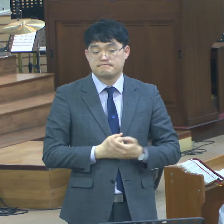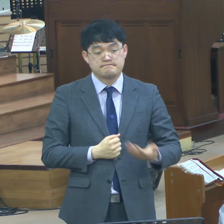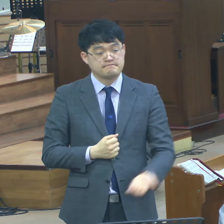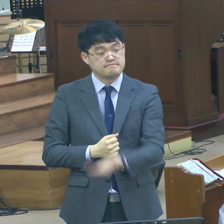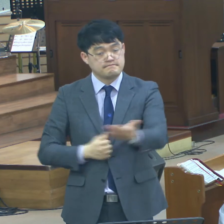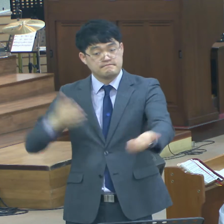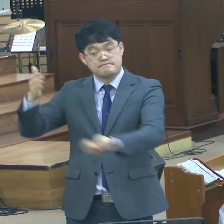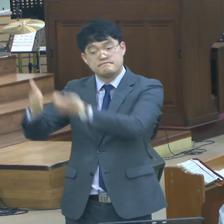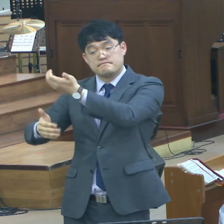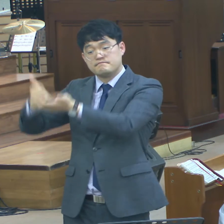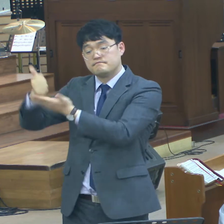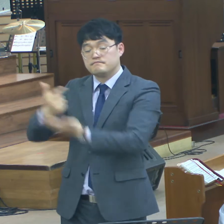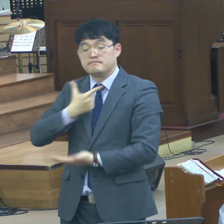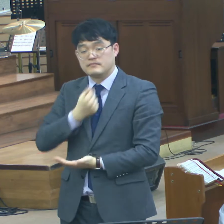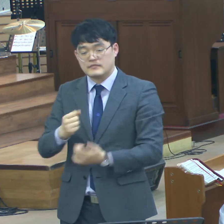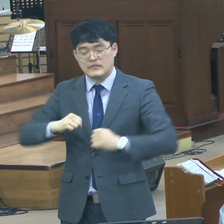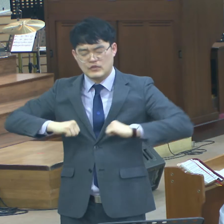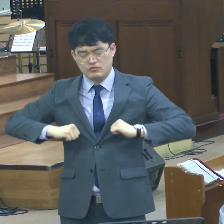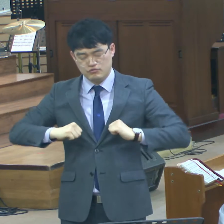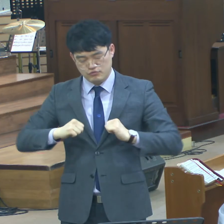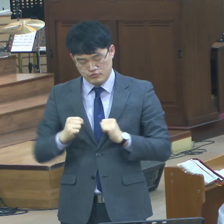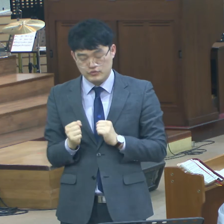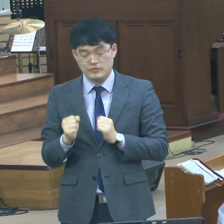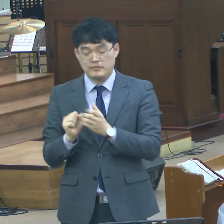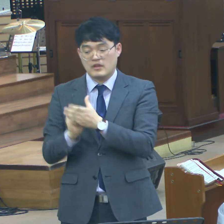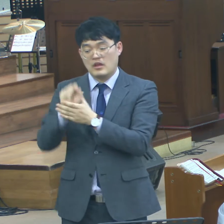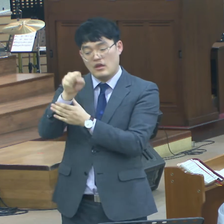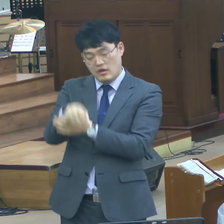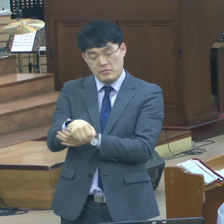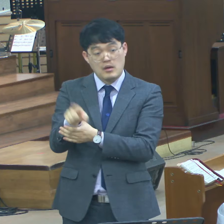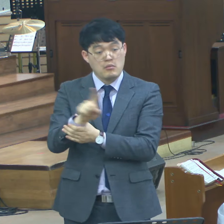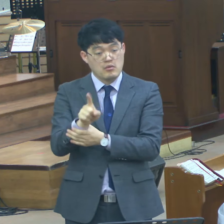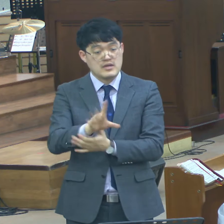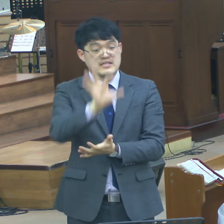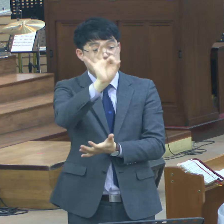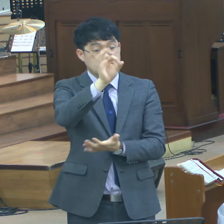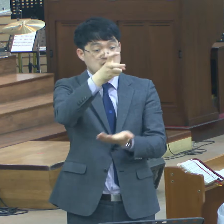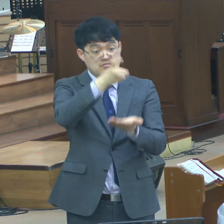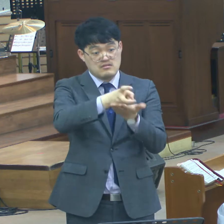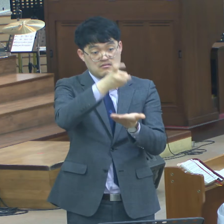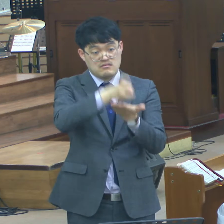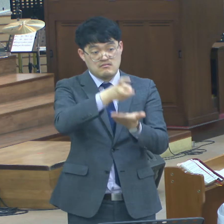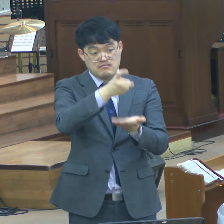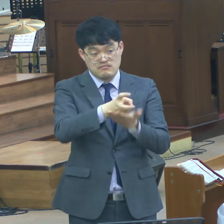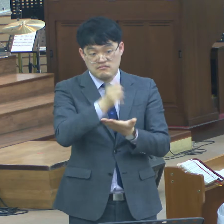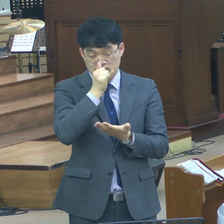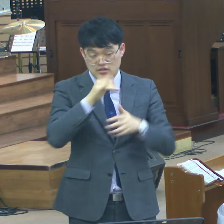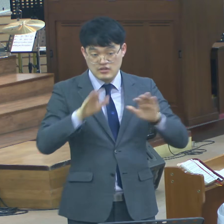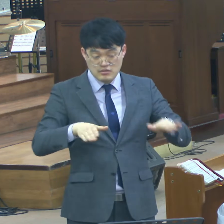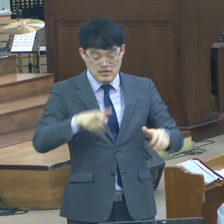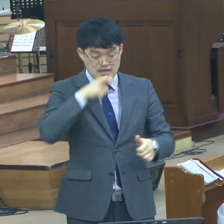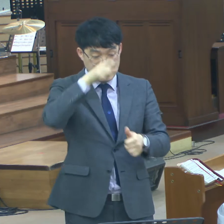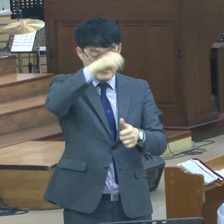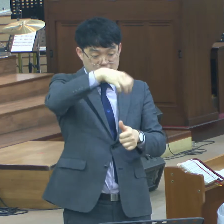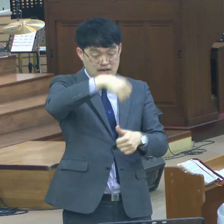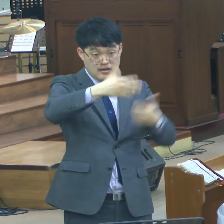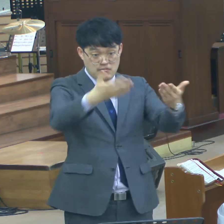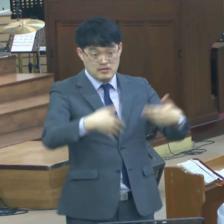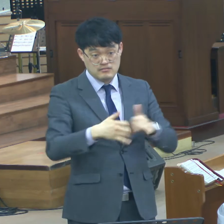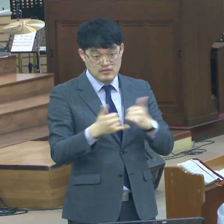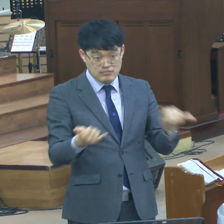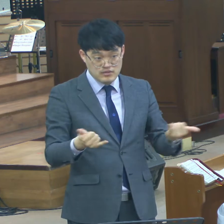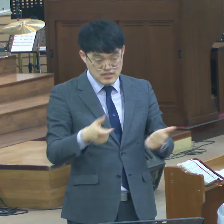하나님이 원하는 순종의 열매는 어떻게 요약됩니까? 10계명으로 요약돼요. 이번에 세례 받으시는 분들 10계명 외우셨죠?